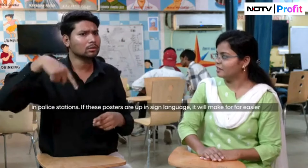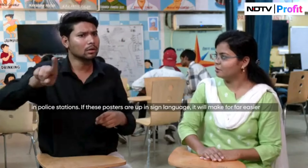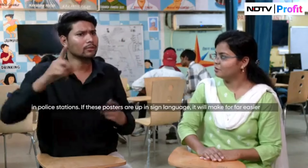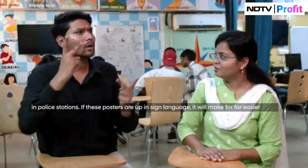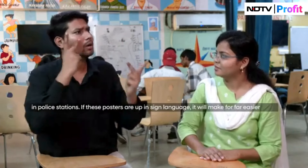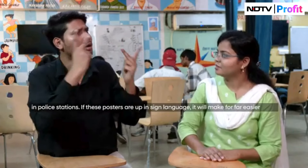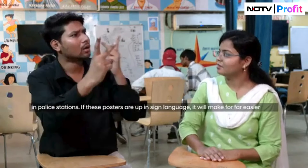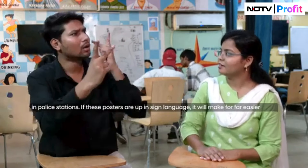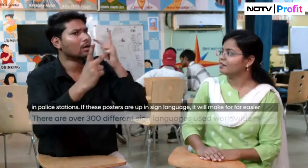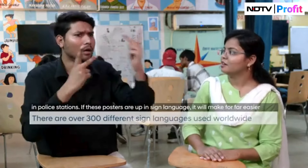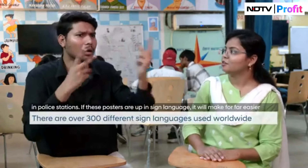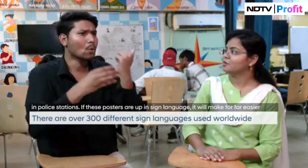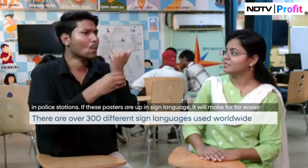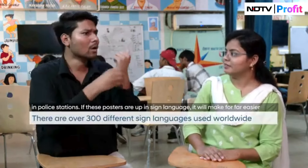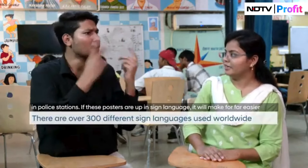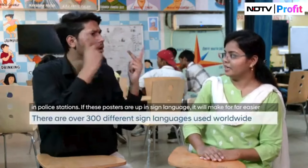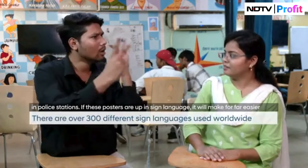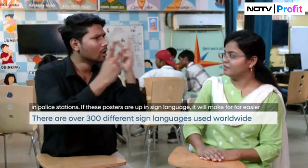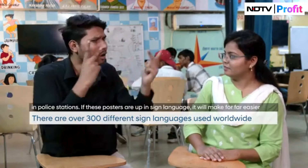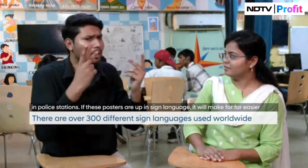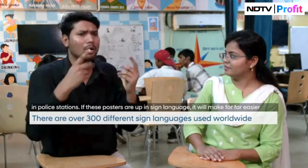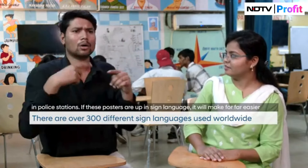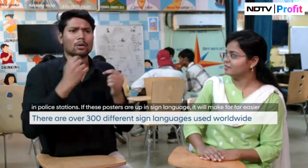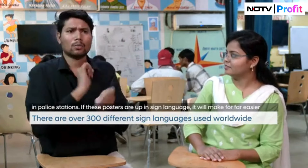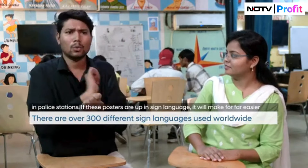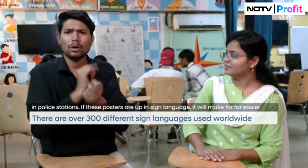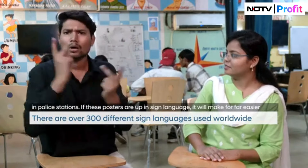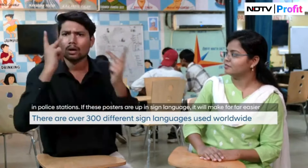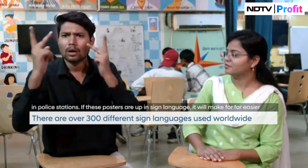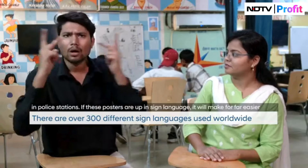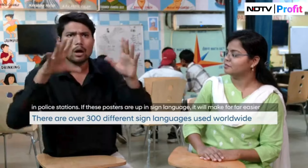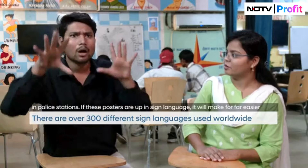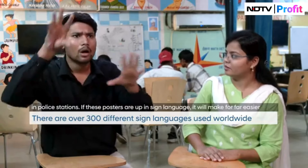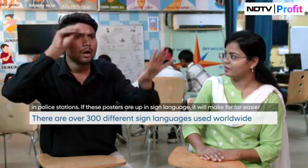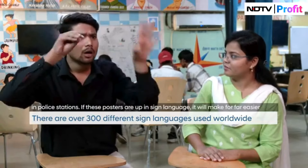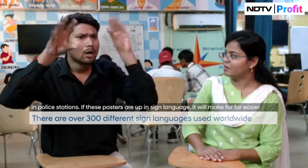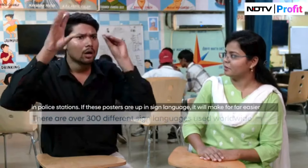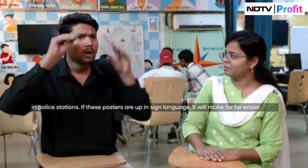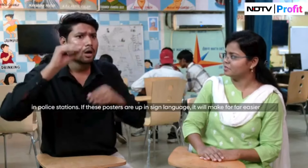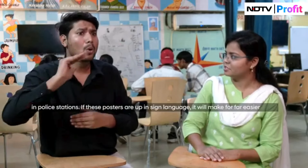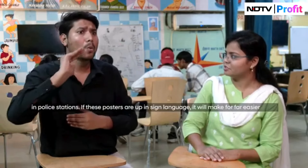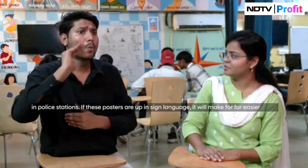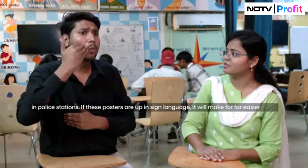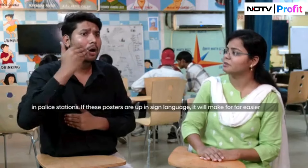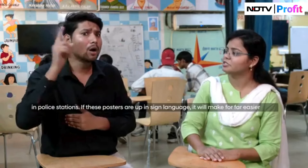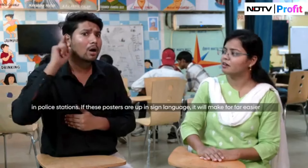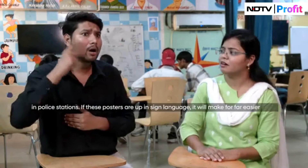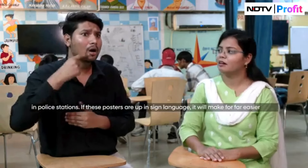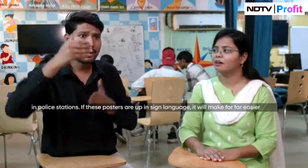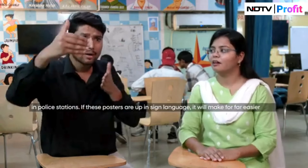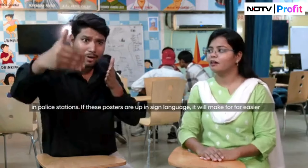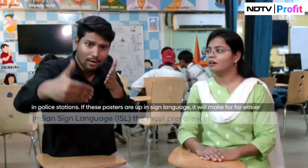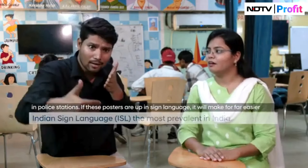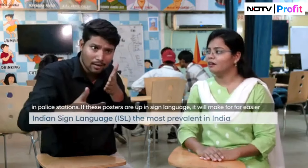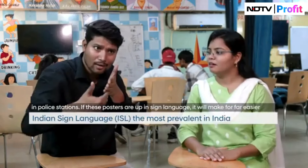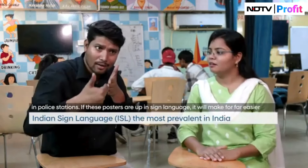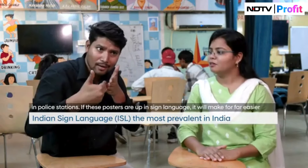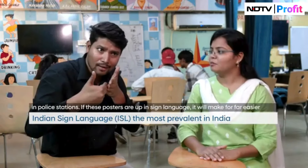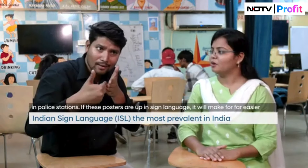हों, तो इसे देखकर डॉक्टर के वहाँ पे पुलिस स्टेशन में समझना बहुत